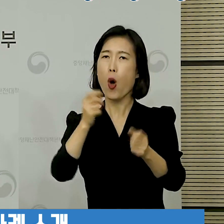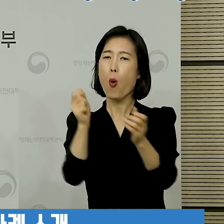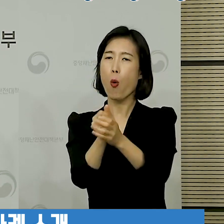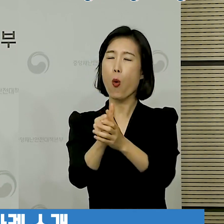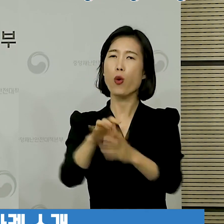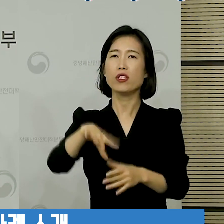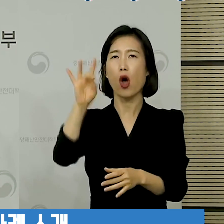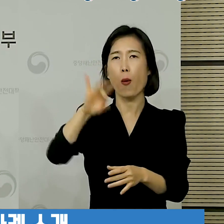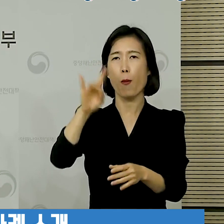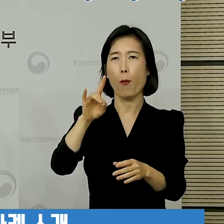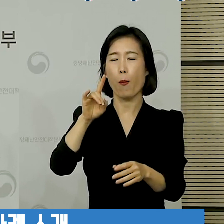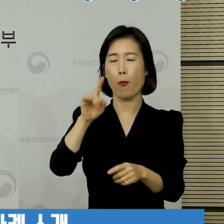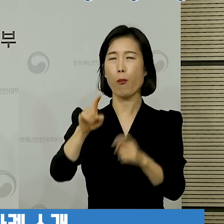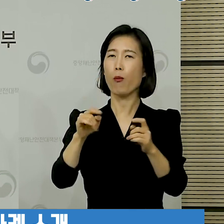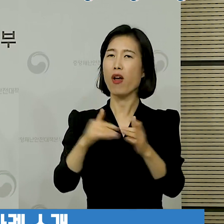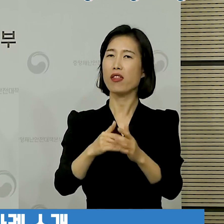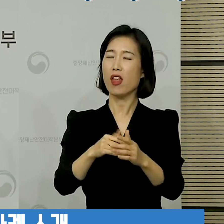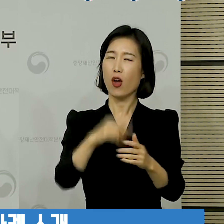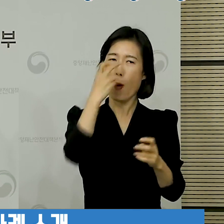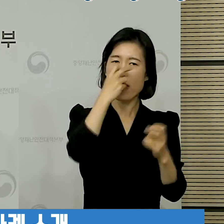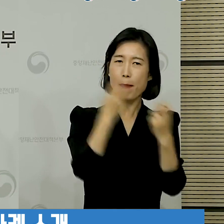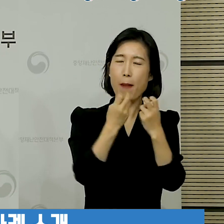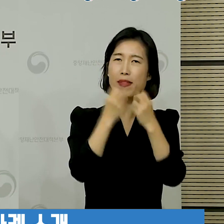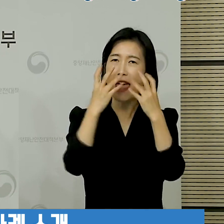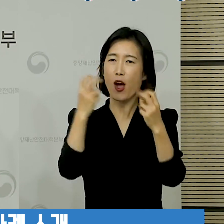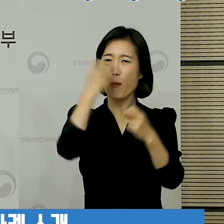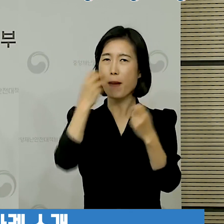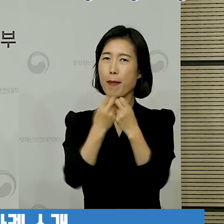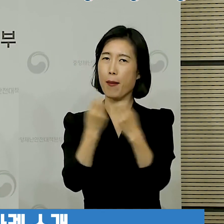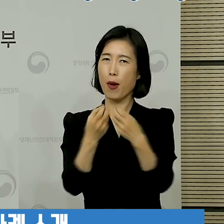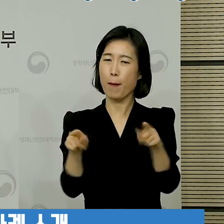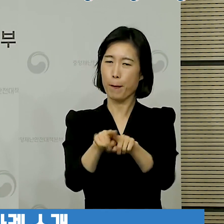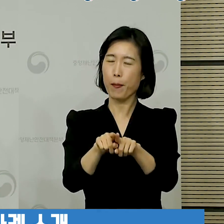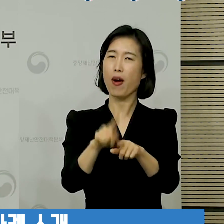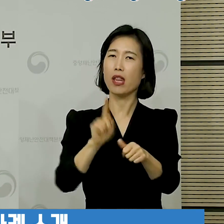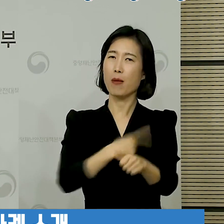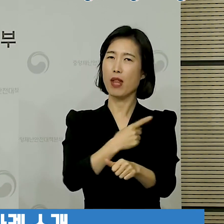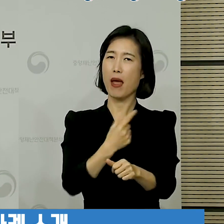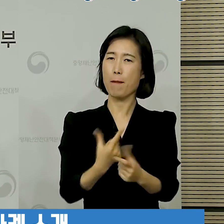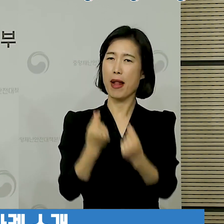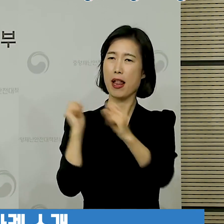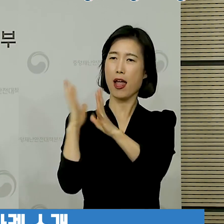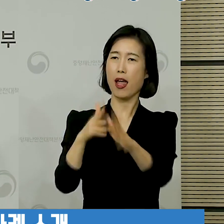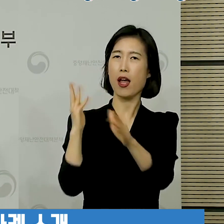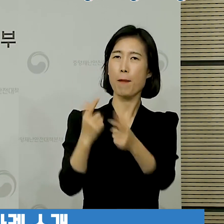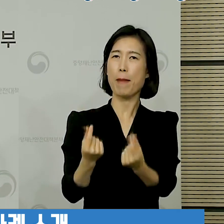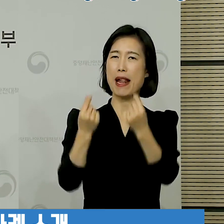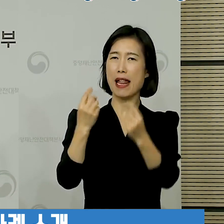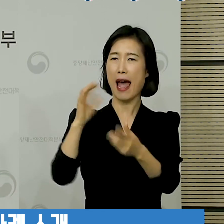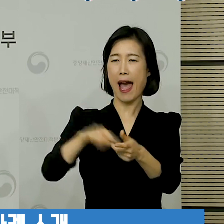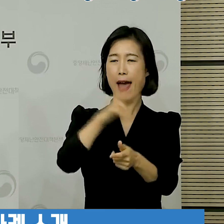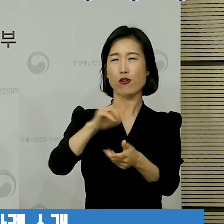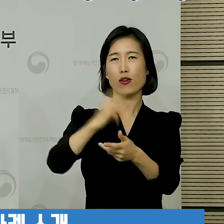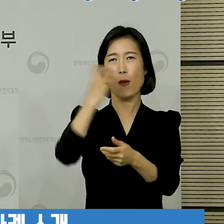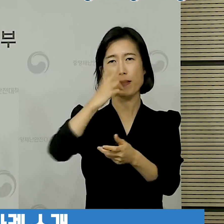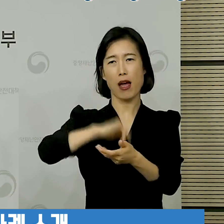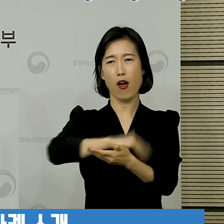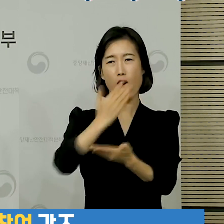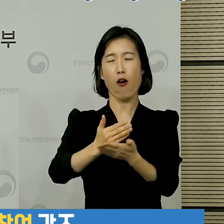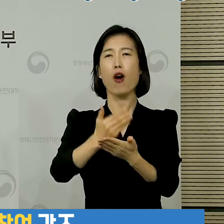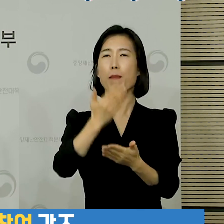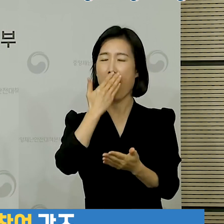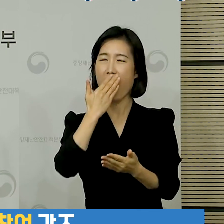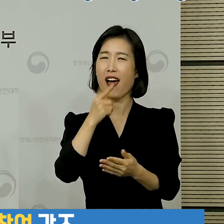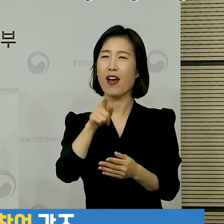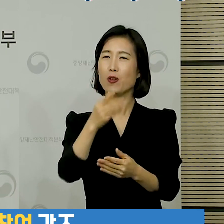방안들이 검사들과 결합을 하면서 이러한 부분들이 가능할 수 있었다라는 그러한 이제 사례들을 중심으로 좀 했었습니다.